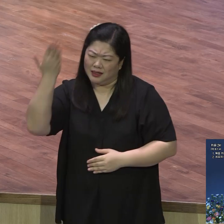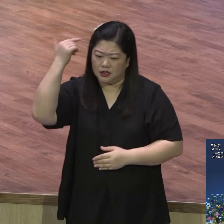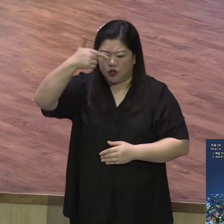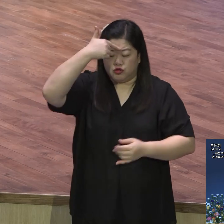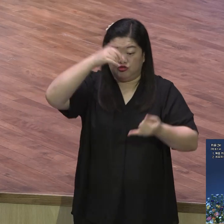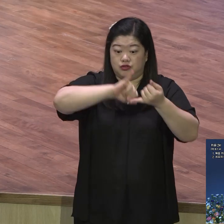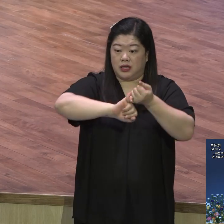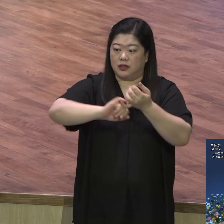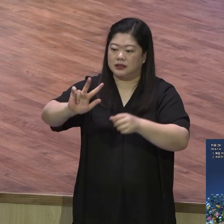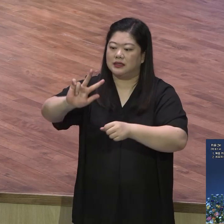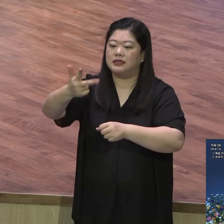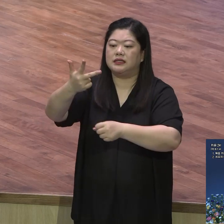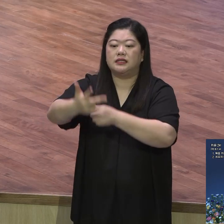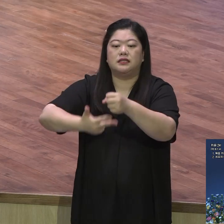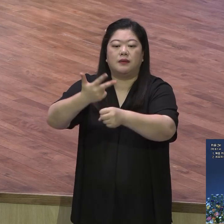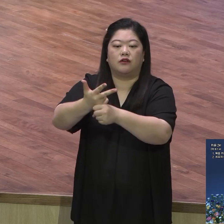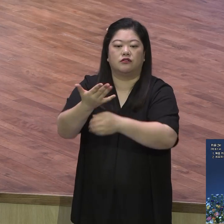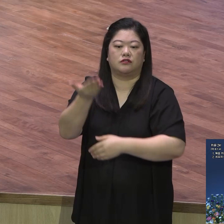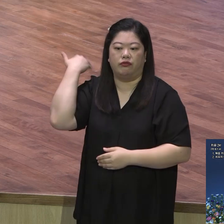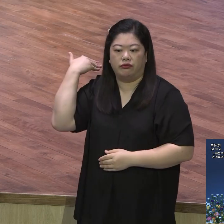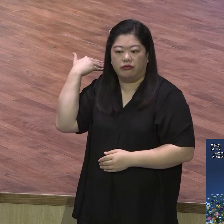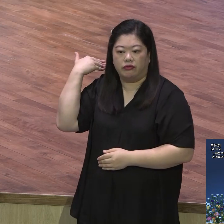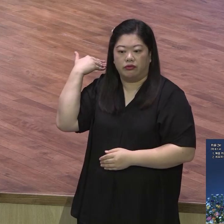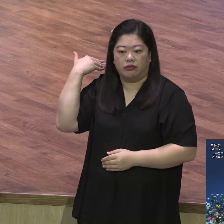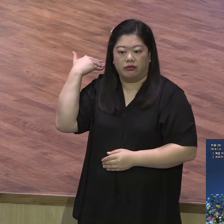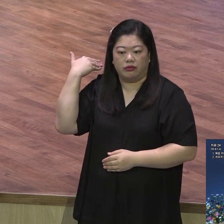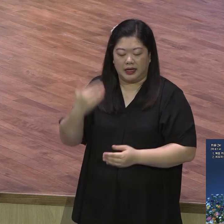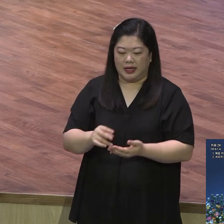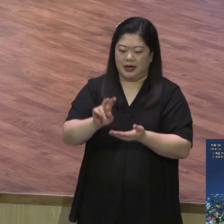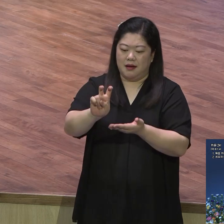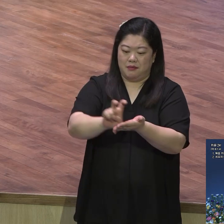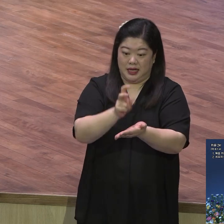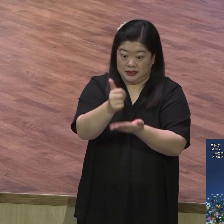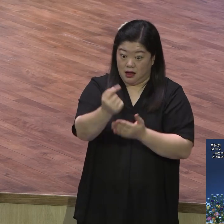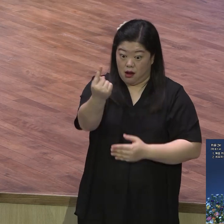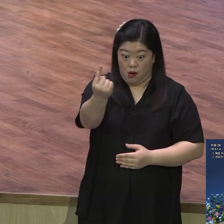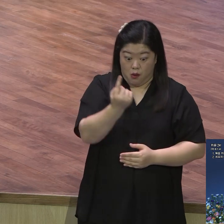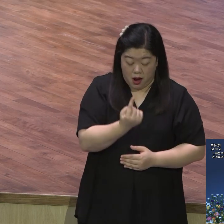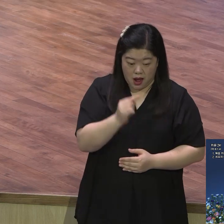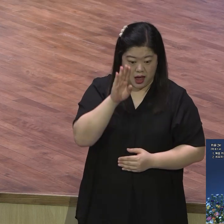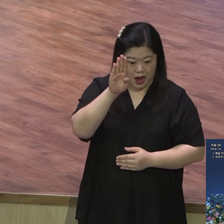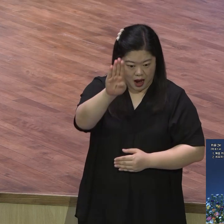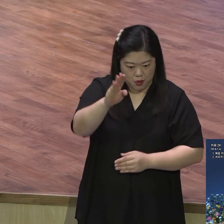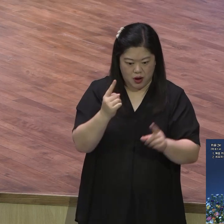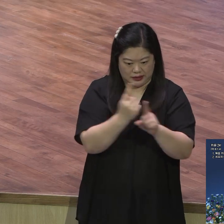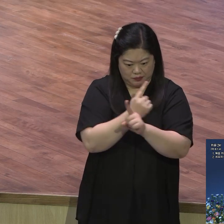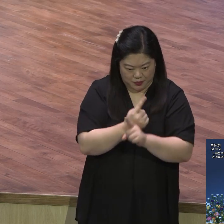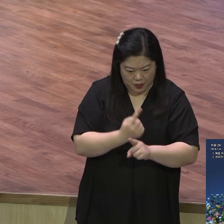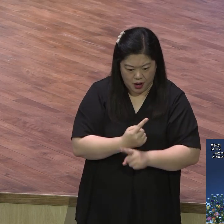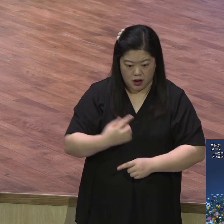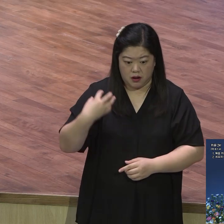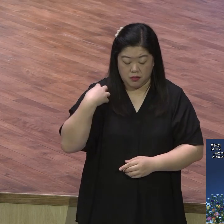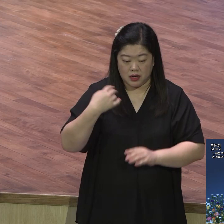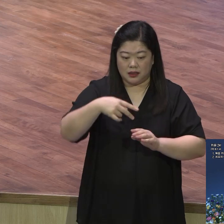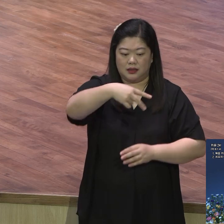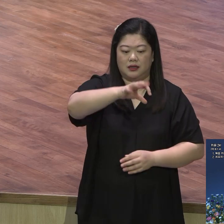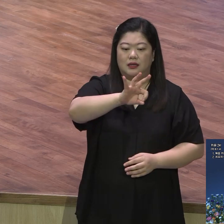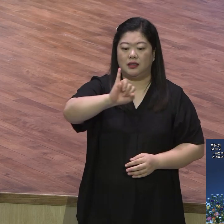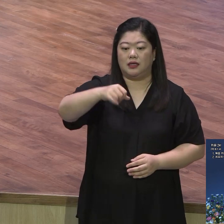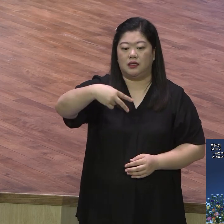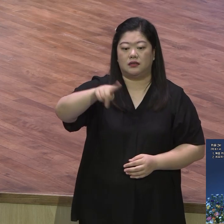전에 이미 예수님 오시 전에 메시아가 오는데 메시아는 모든 걸 치유한다. 치유하신다. 라는 그